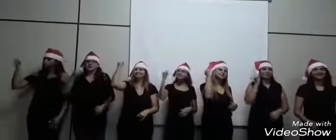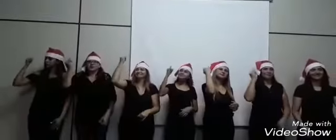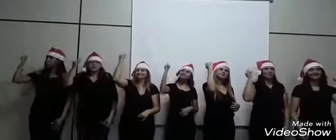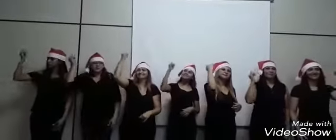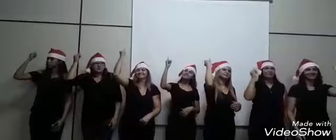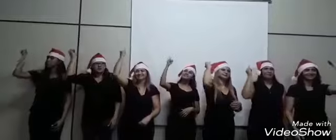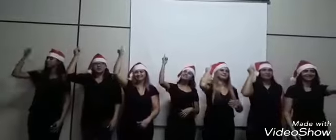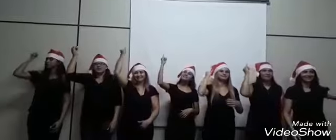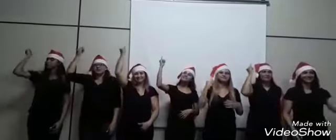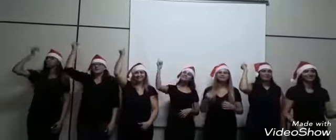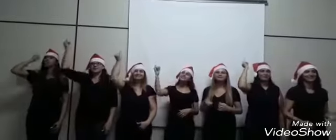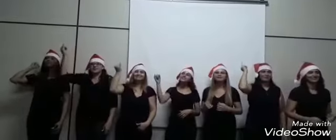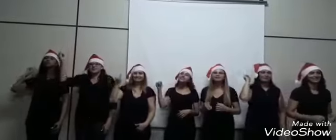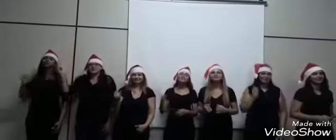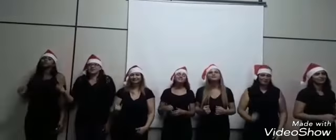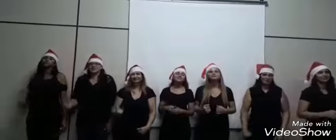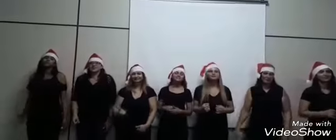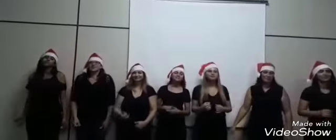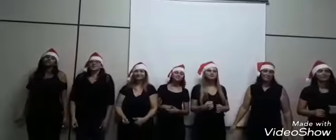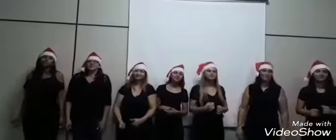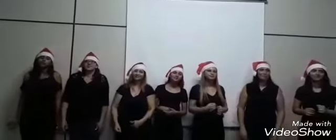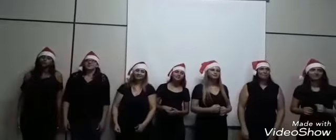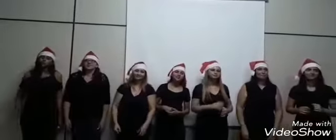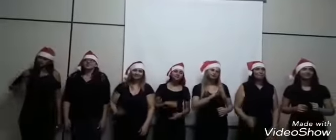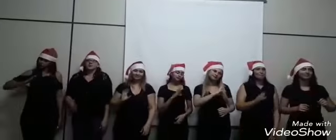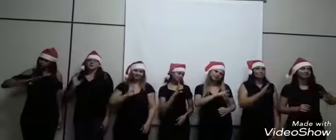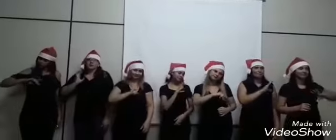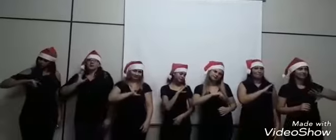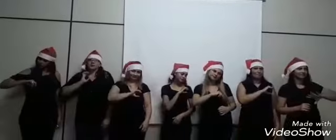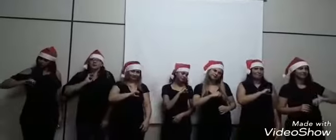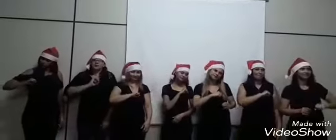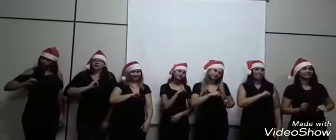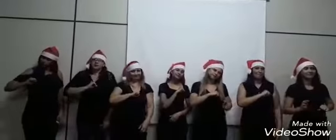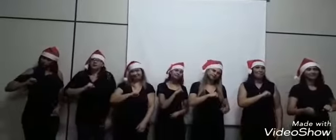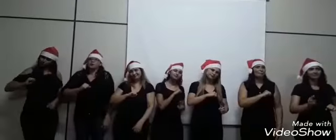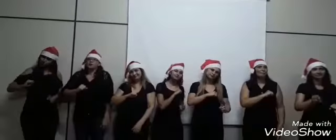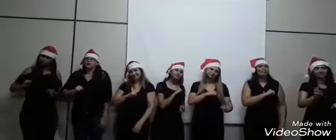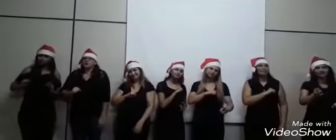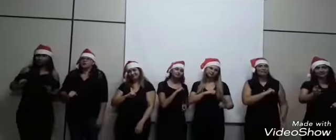presente é sempre o amor